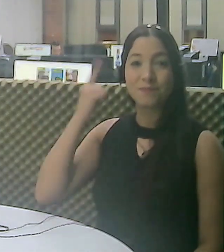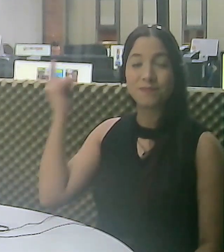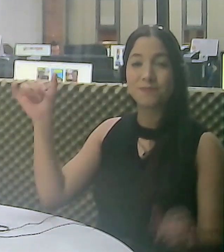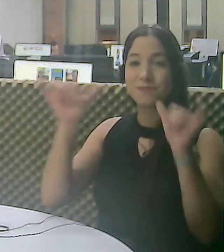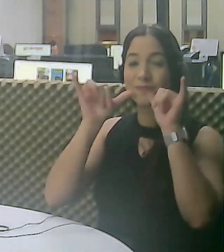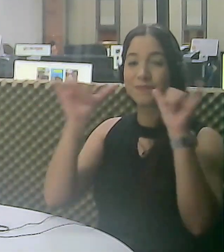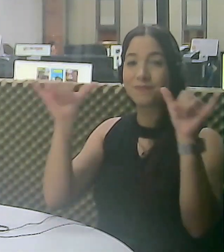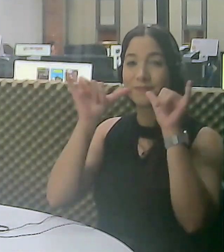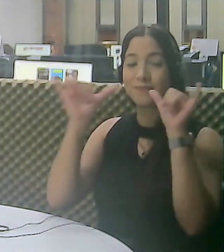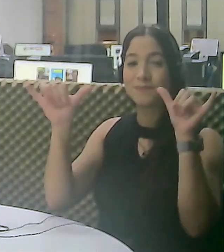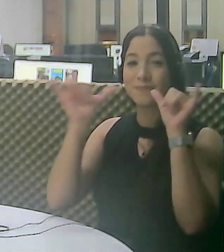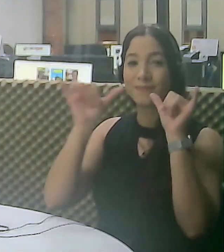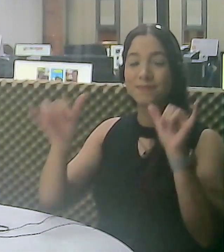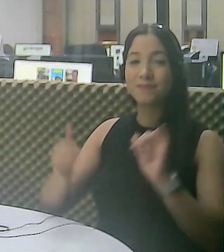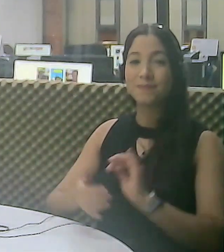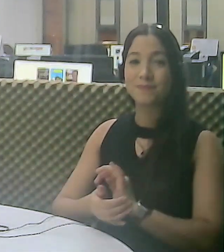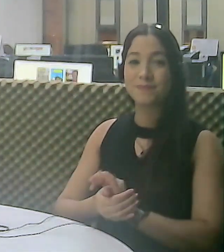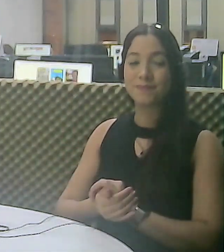Giro de notícias.